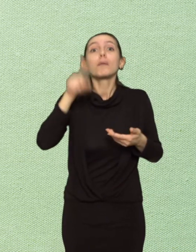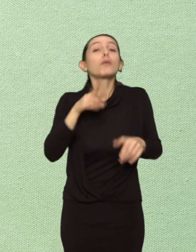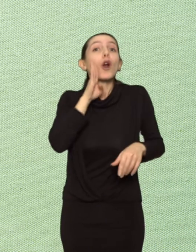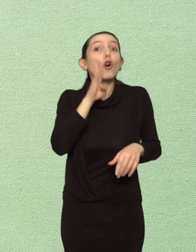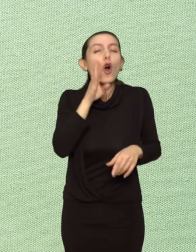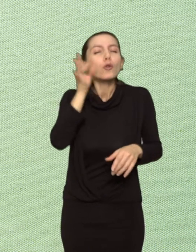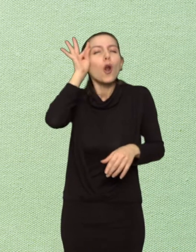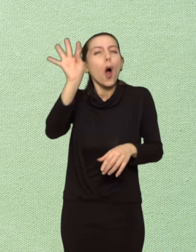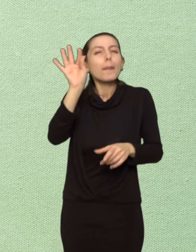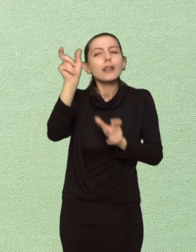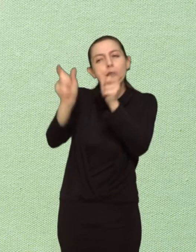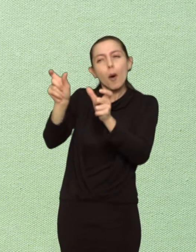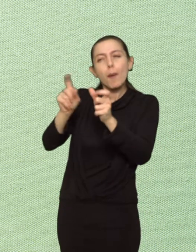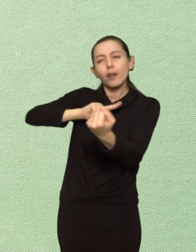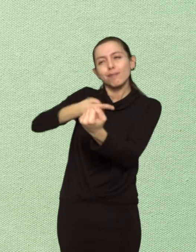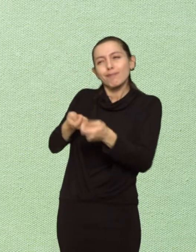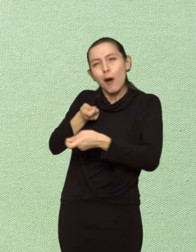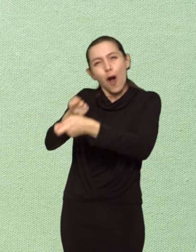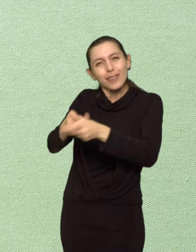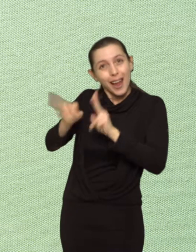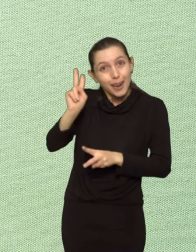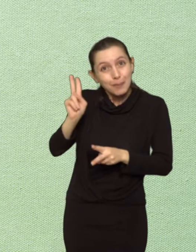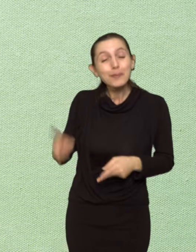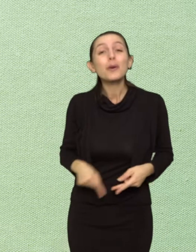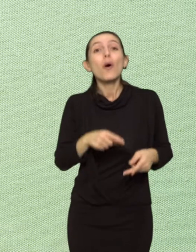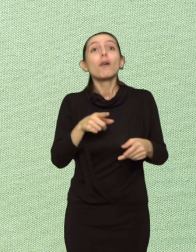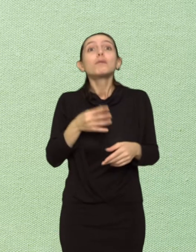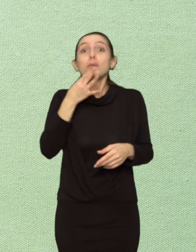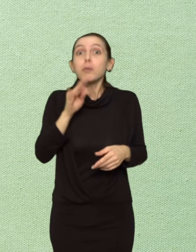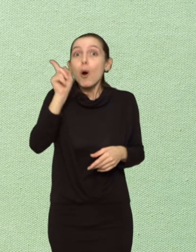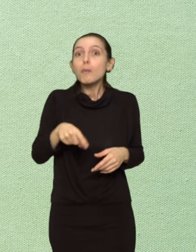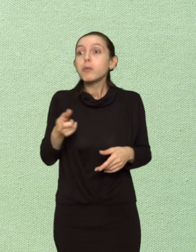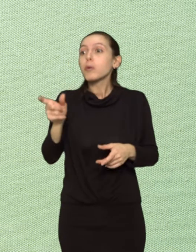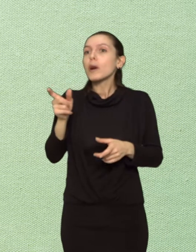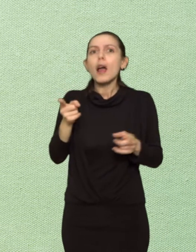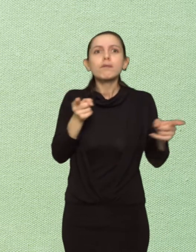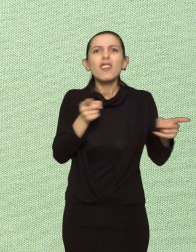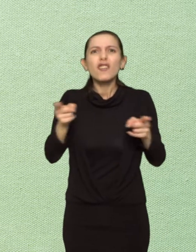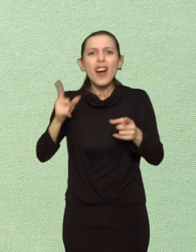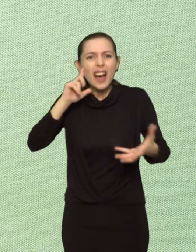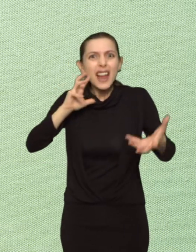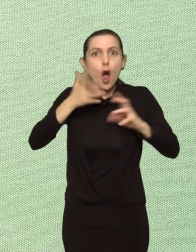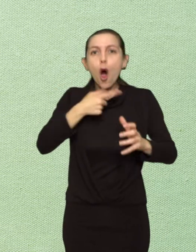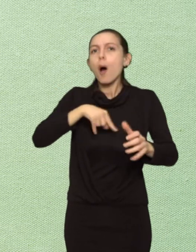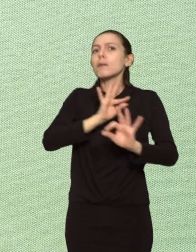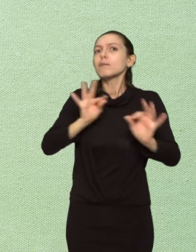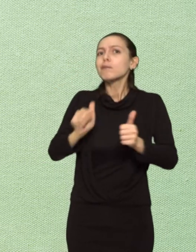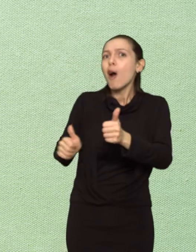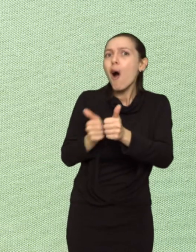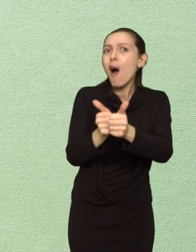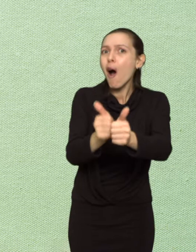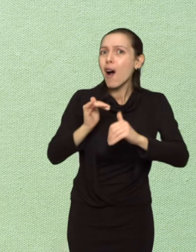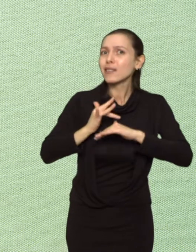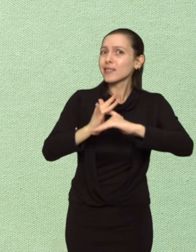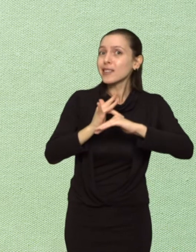per rafforzare le persone, la possibilità di accompagnarle in tutte le fasi complicate, e nello stesso